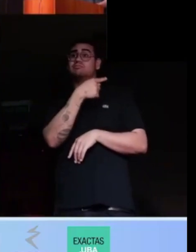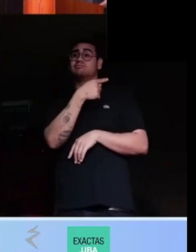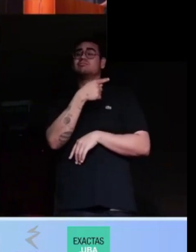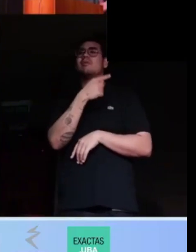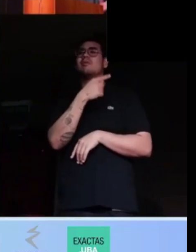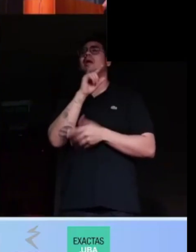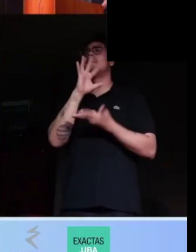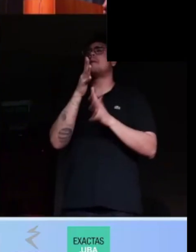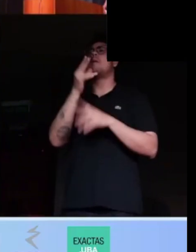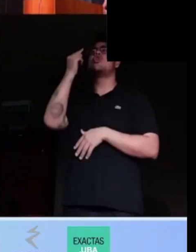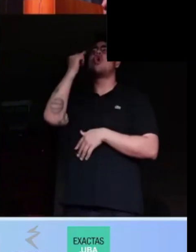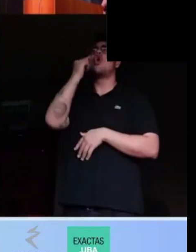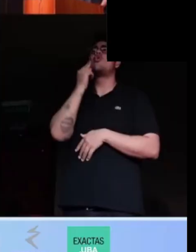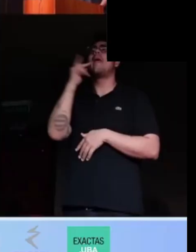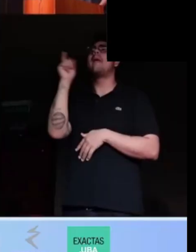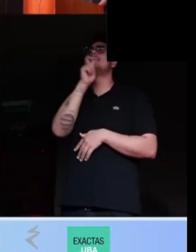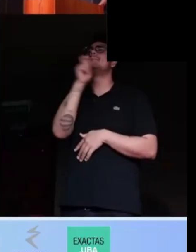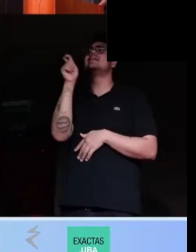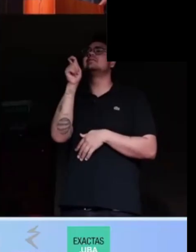8 o 9 meses aproximadamente.